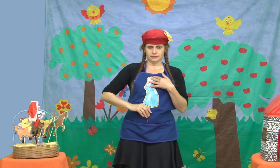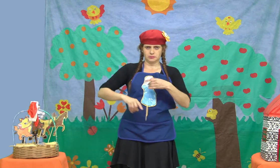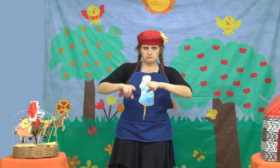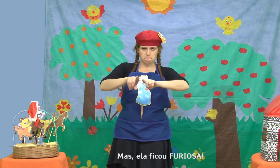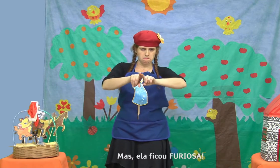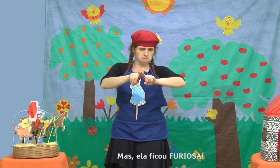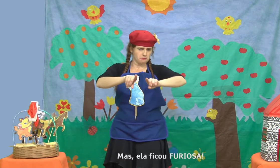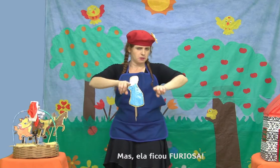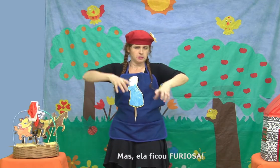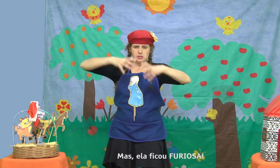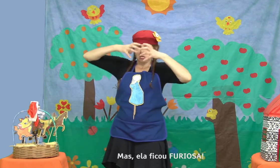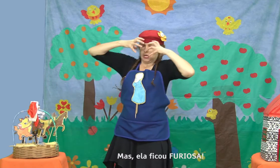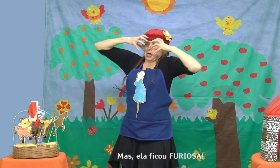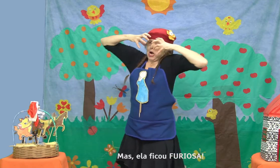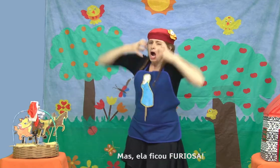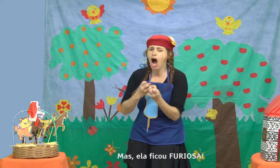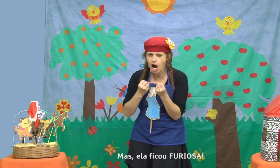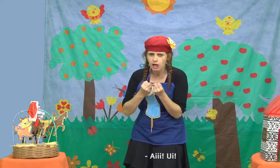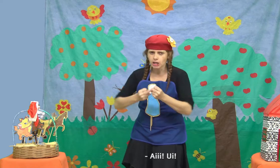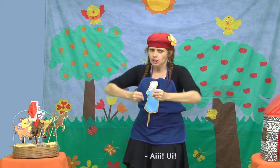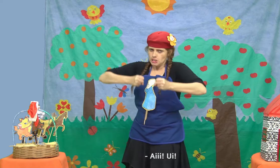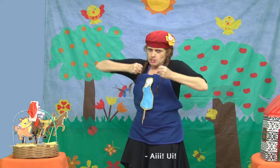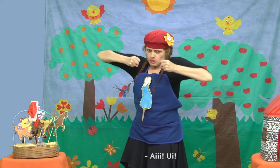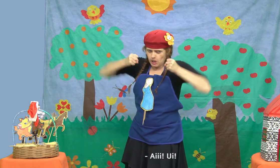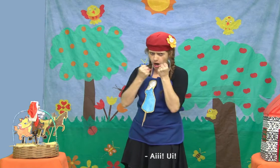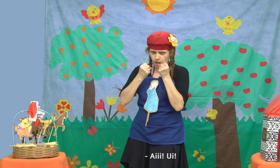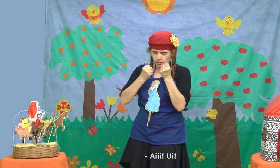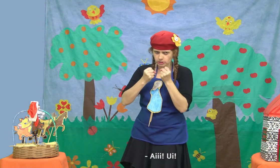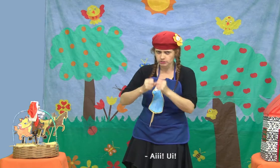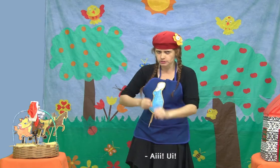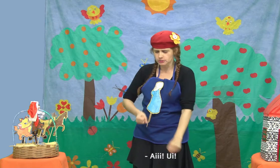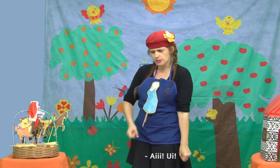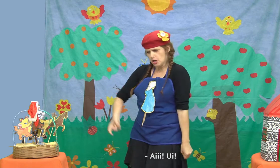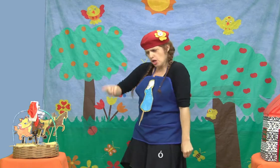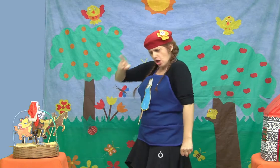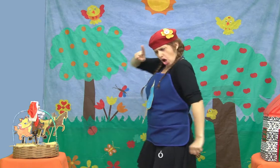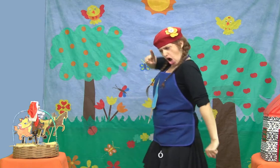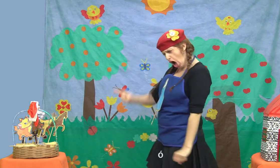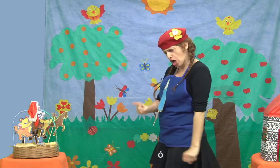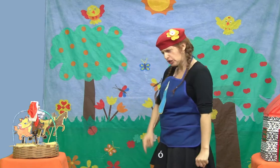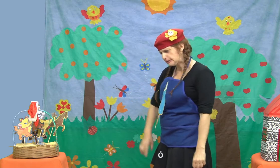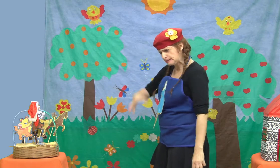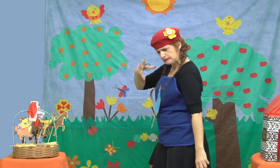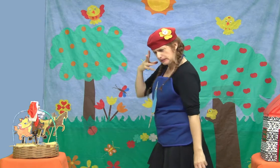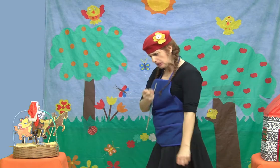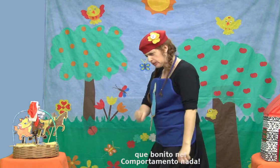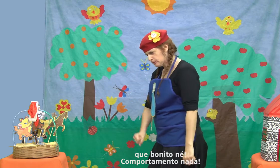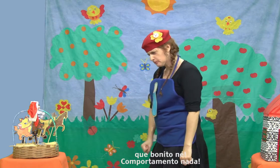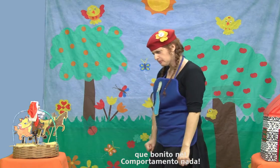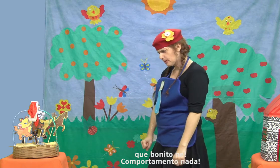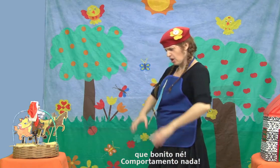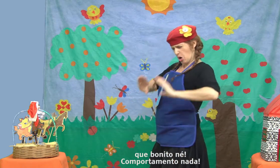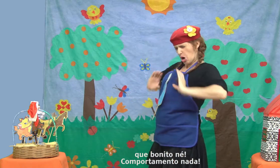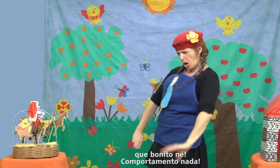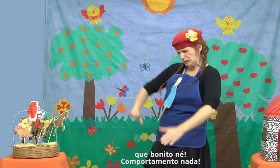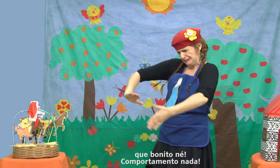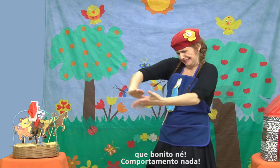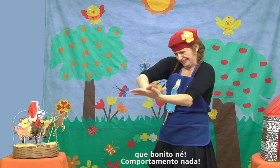mas ela fica furiosa hora aí ó que bonito né comportamento